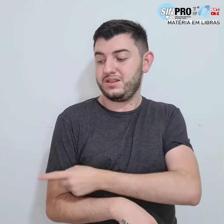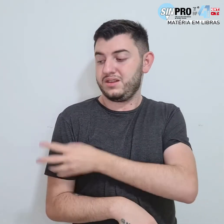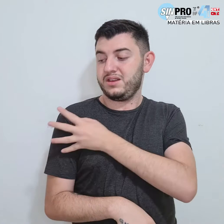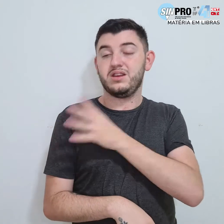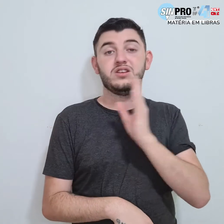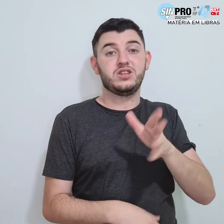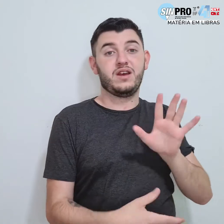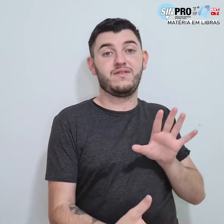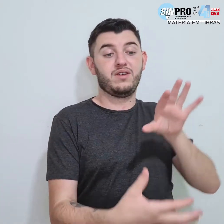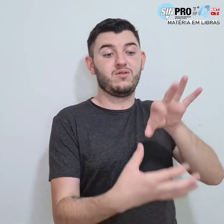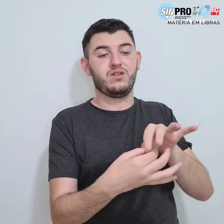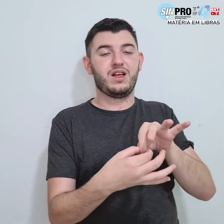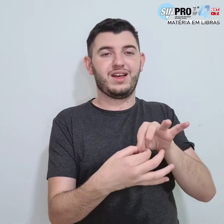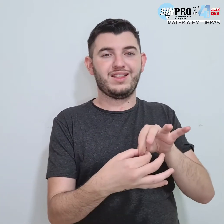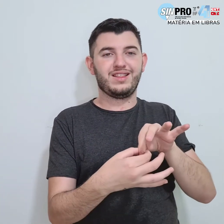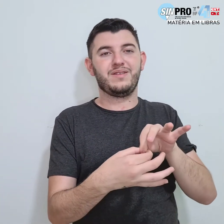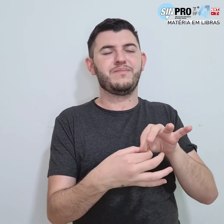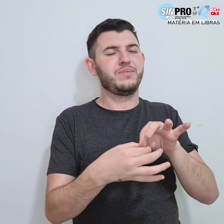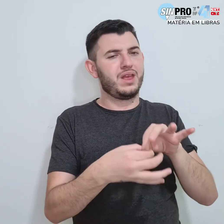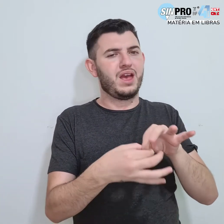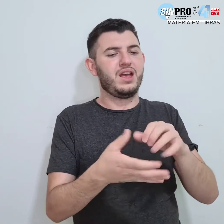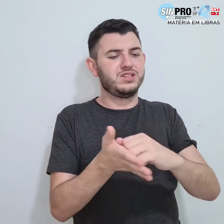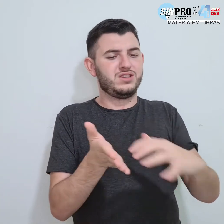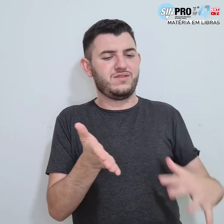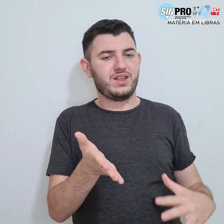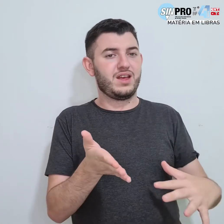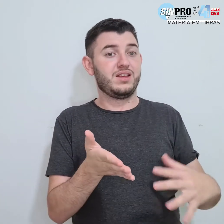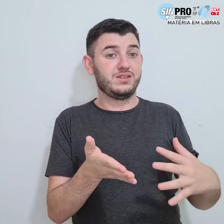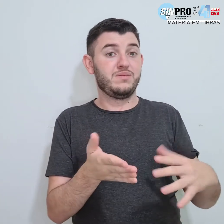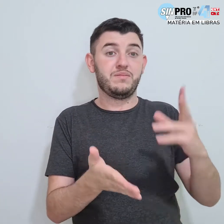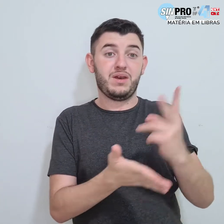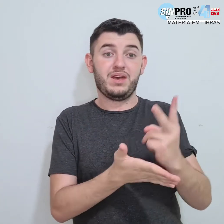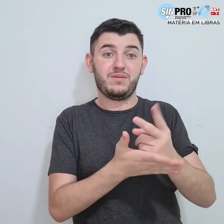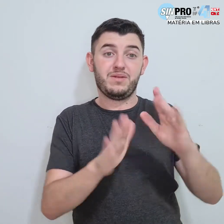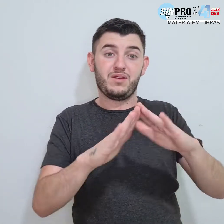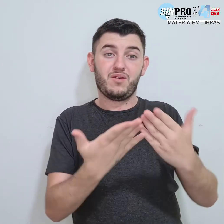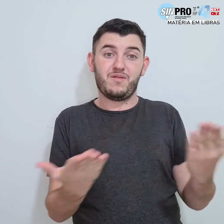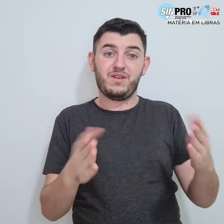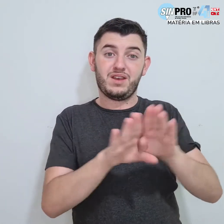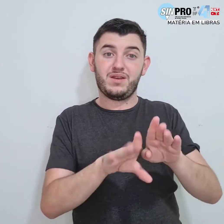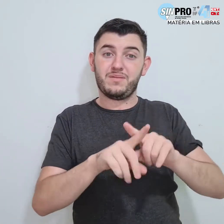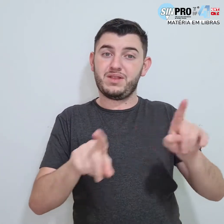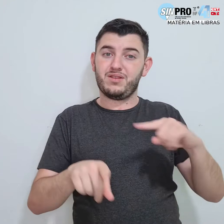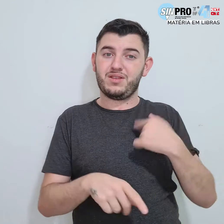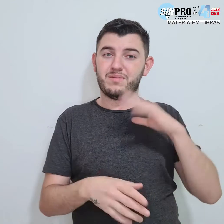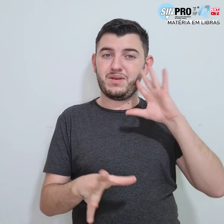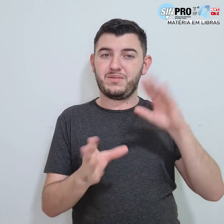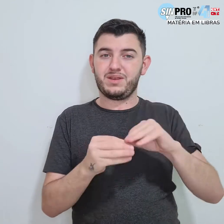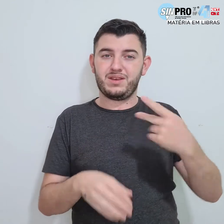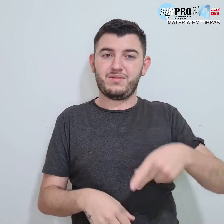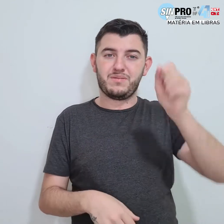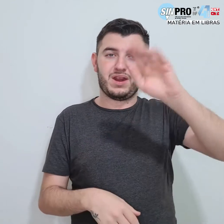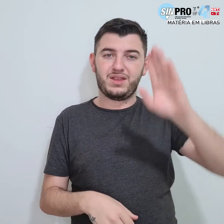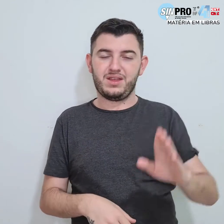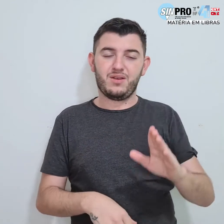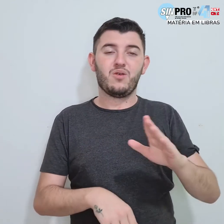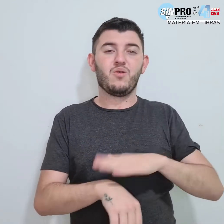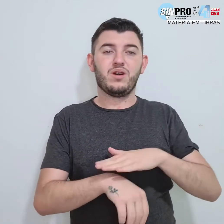escolares durante os meses em que as escolas estavam fechadas. No Brasil, com a chegada da pandemia da Covid-19 e